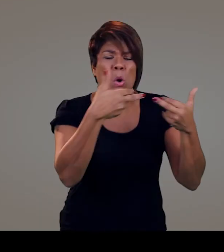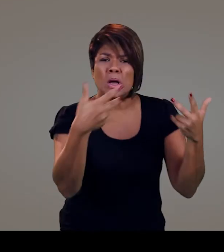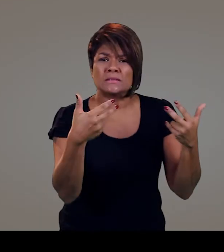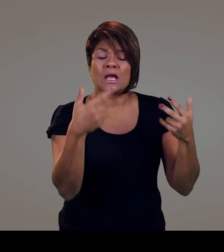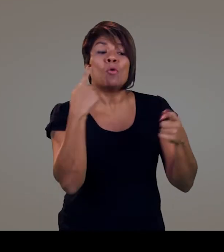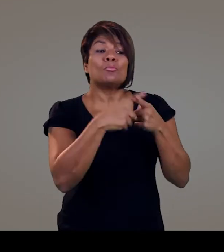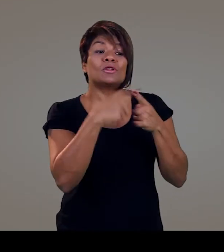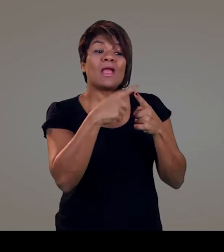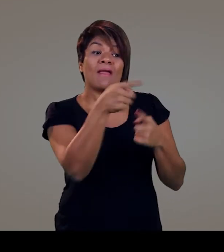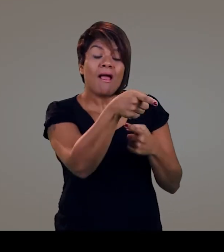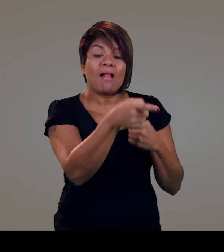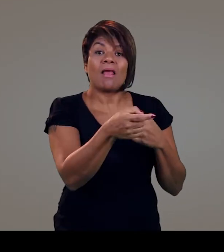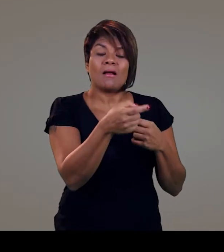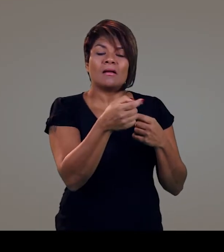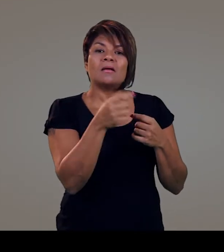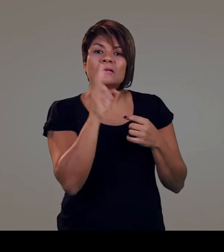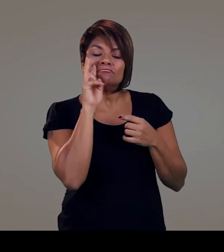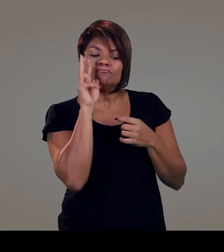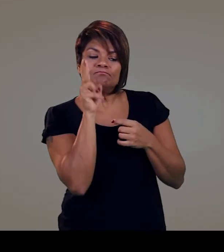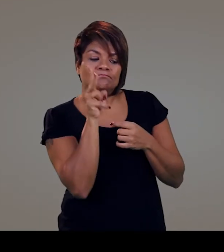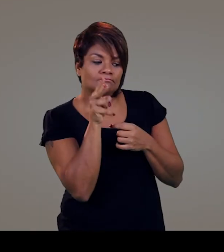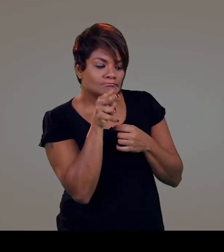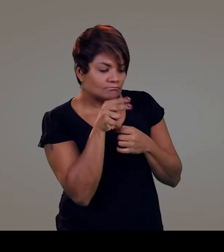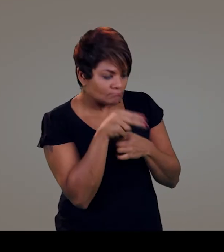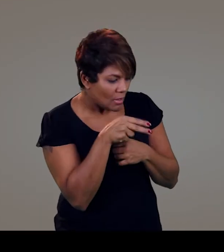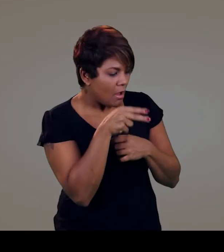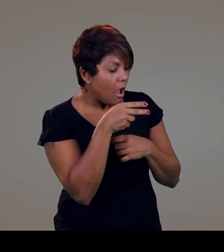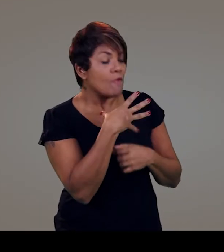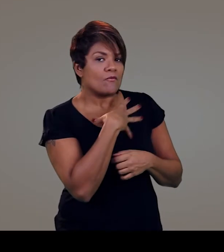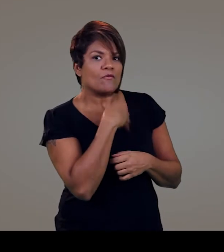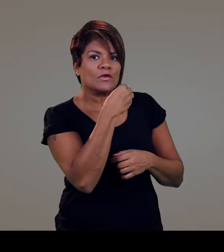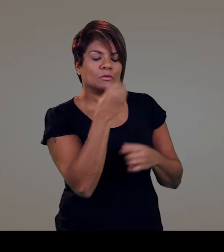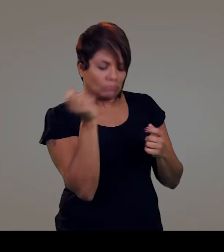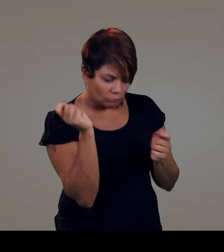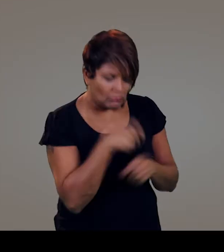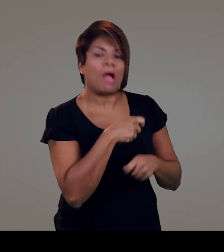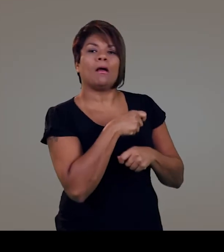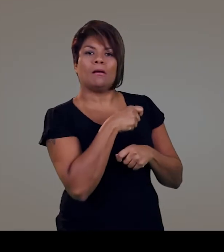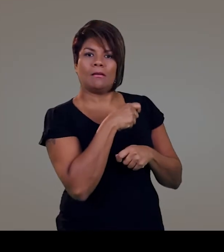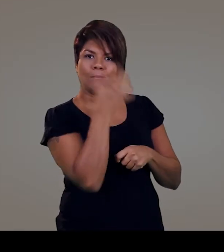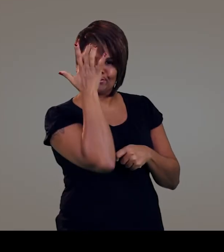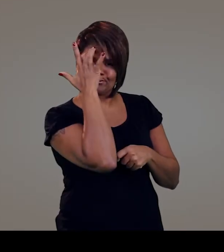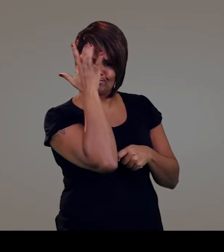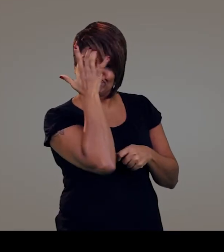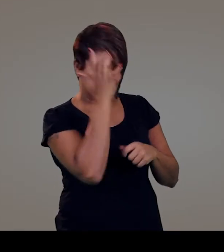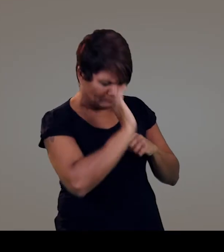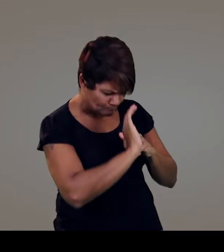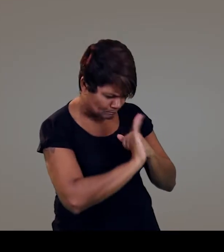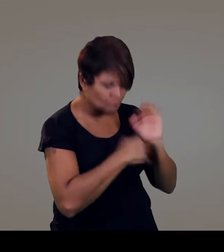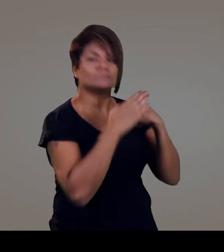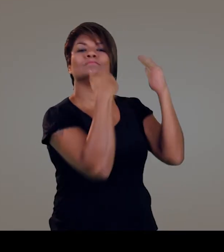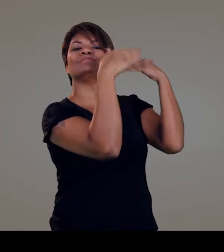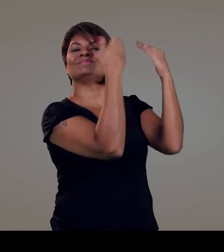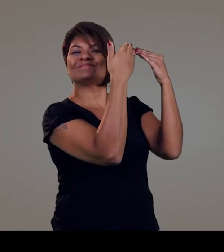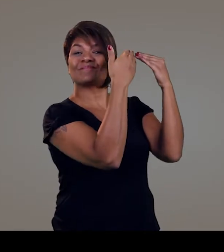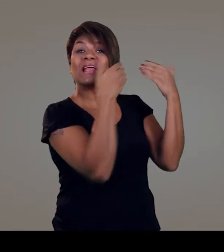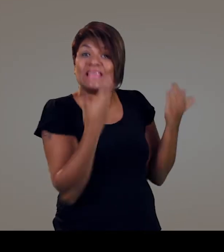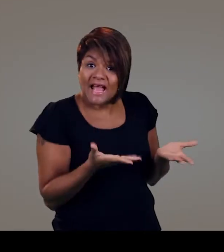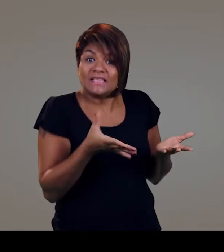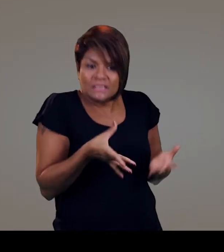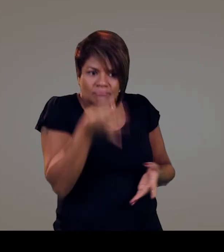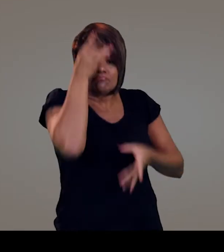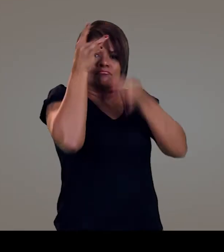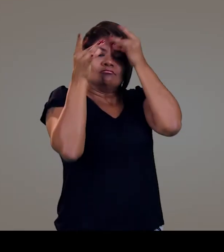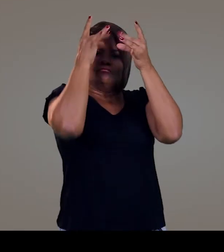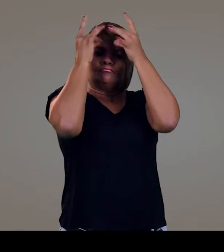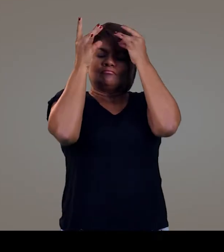capaz de se desenvolver. E daí sim a aquisição vai acontecer. Então, uma